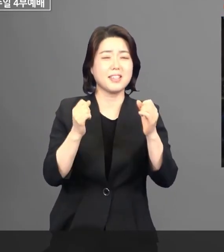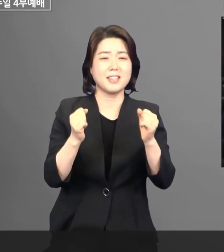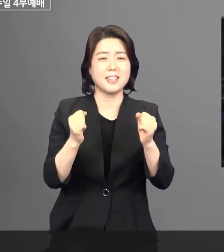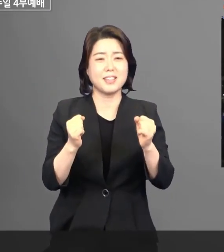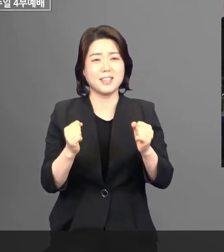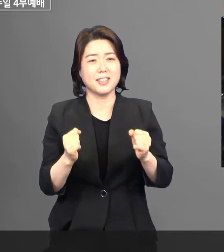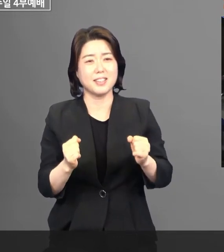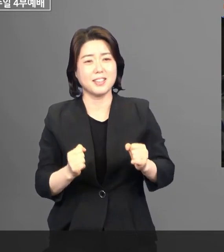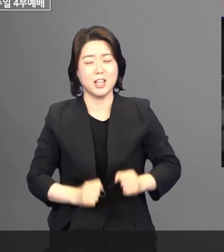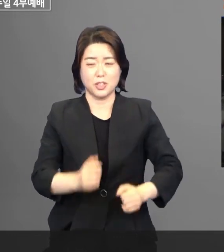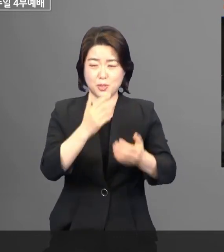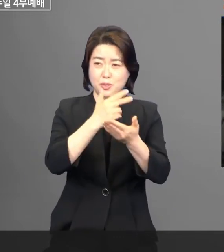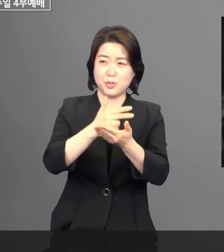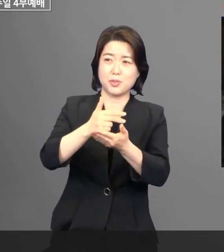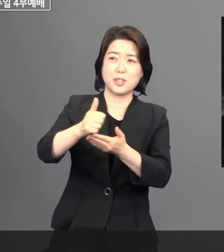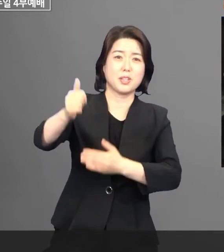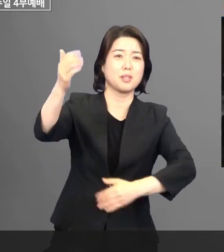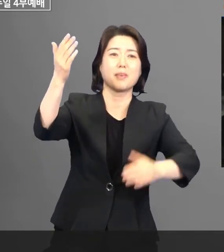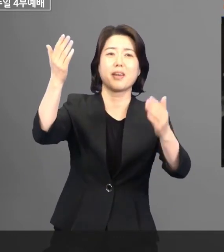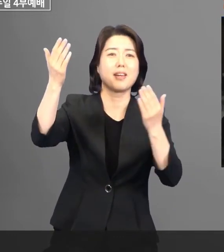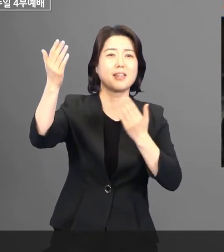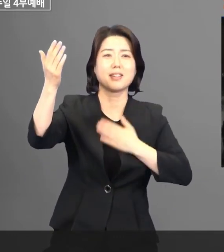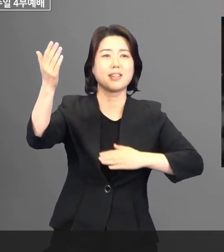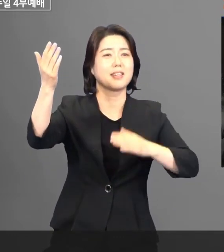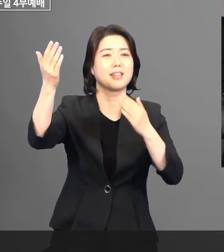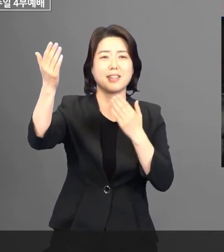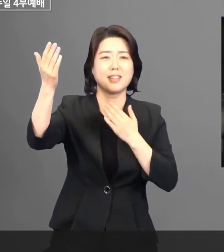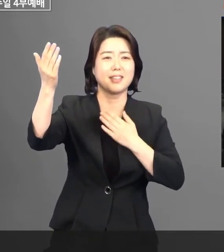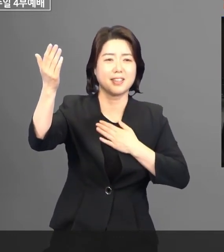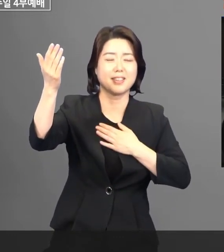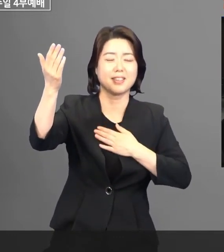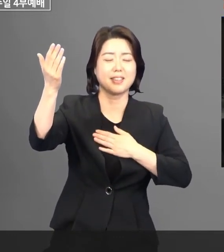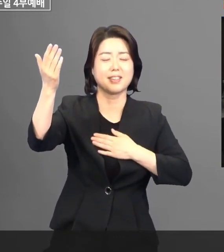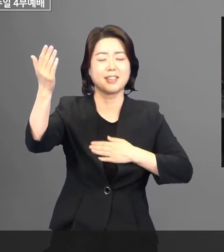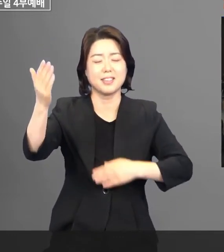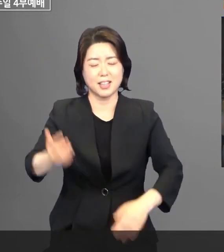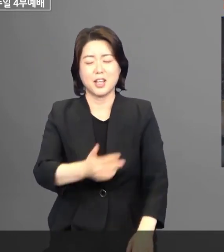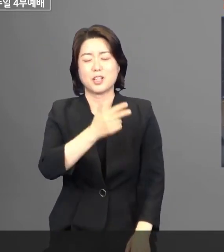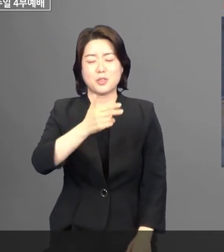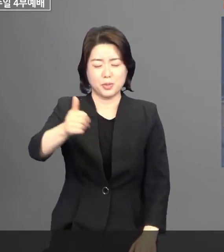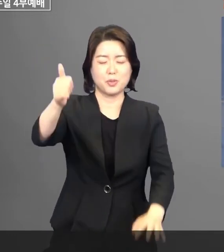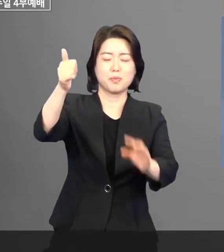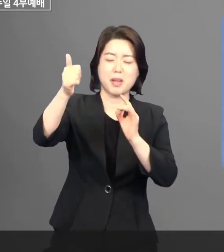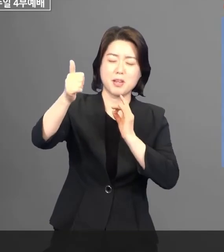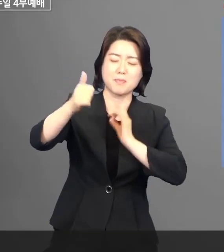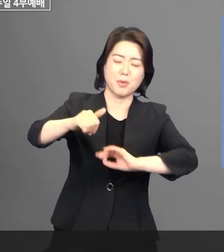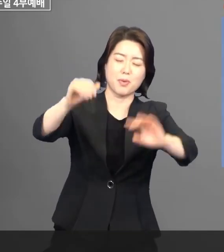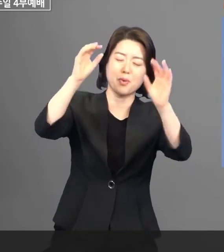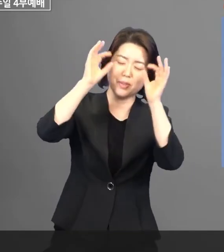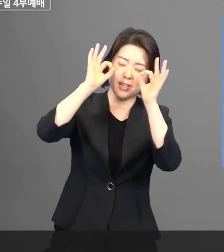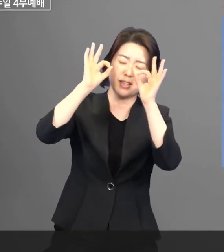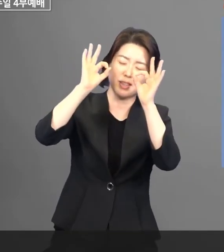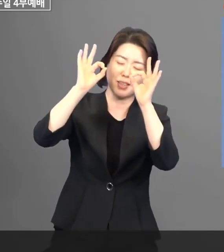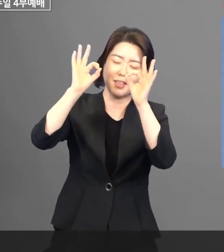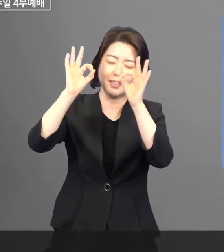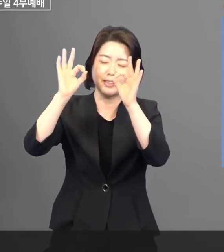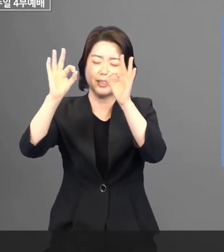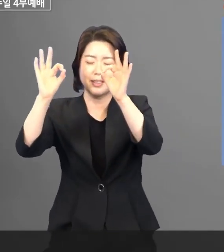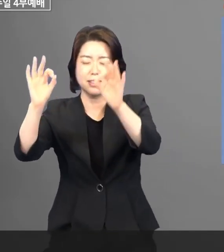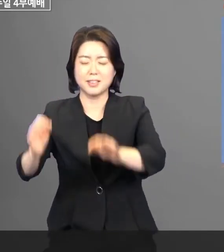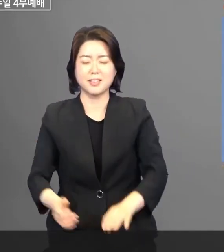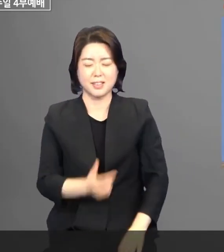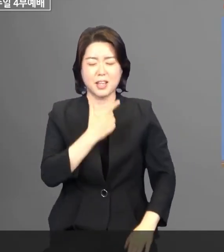임하시며 주님 알기 아멘. 주만